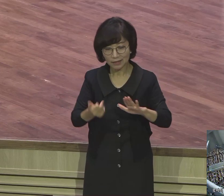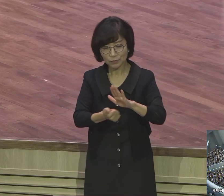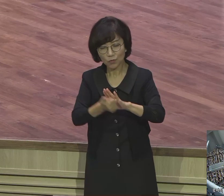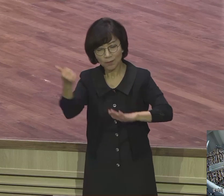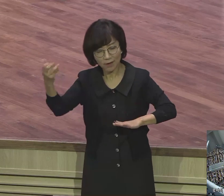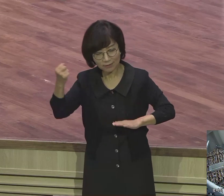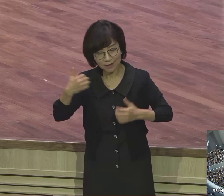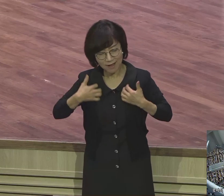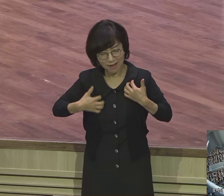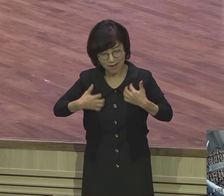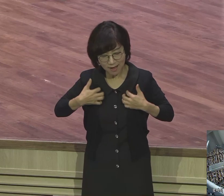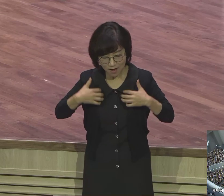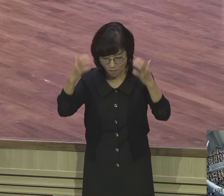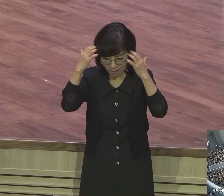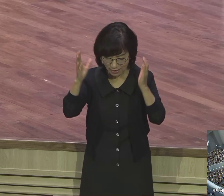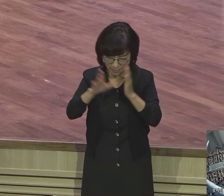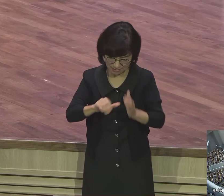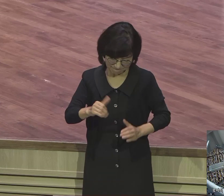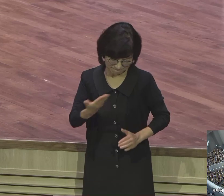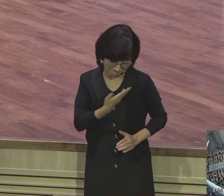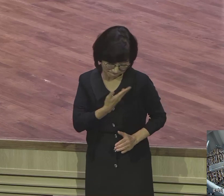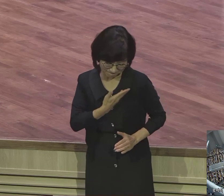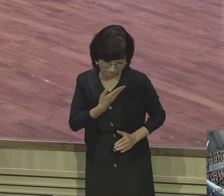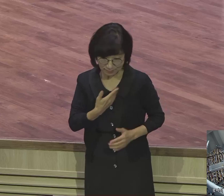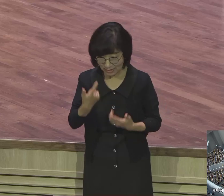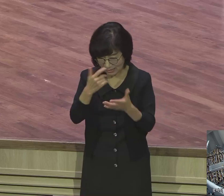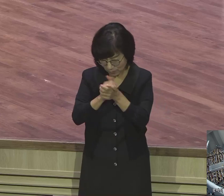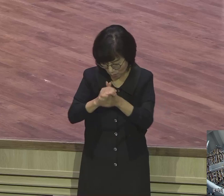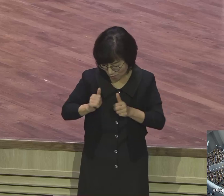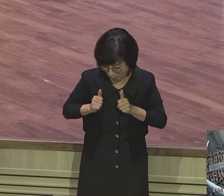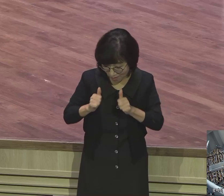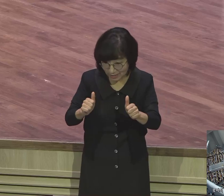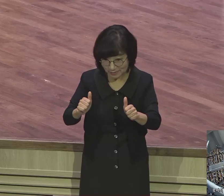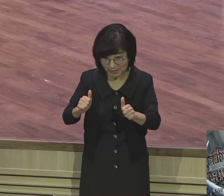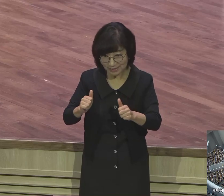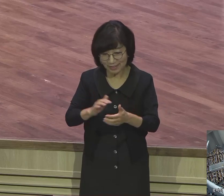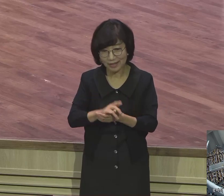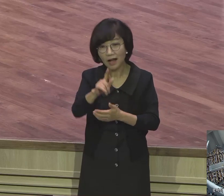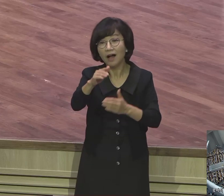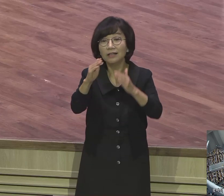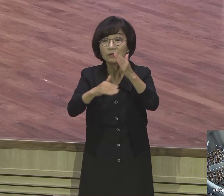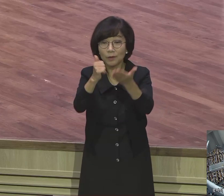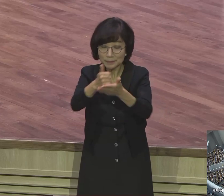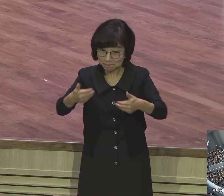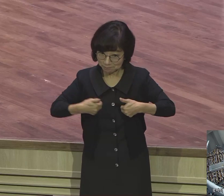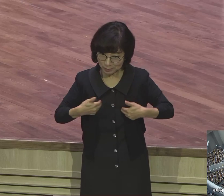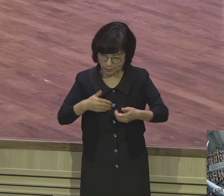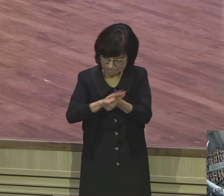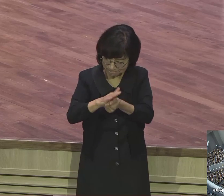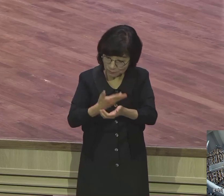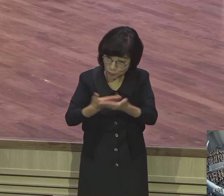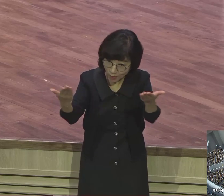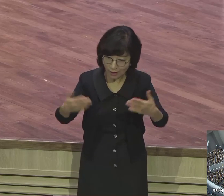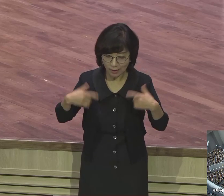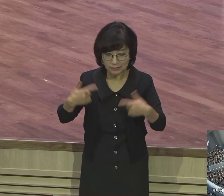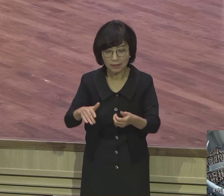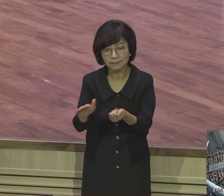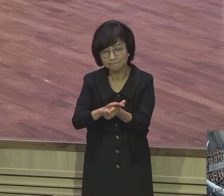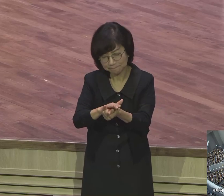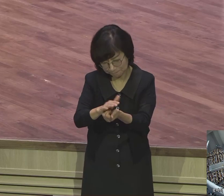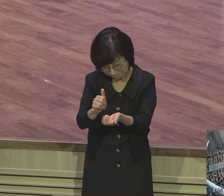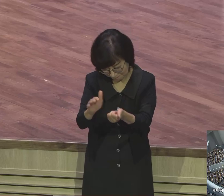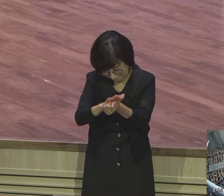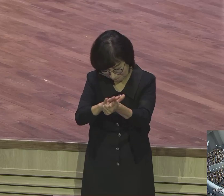즐거워하며 환란 중에 참으며 기도에 항상 힘쓰며 성도들에 설 것을 공급하며 손대접하기를 힘쓰라.